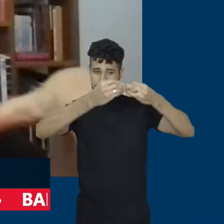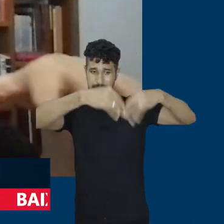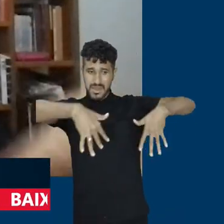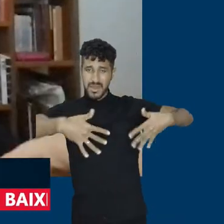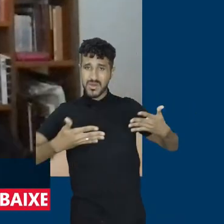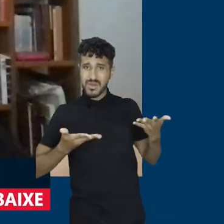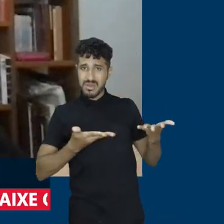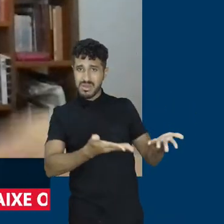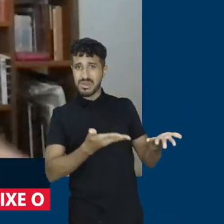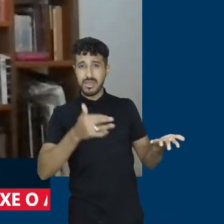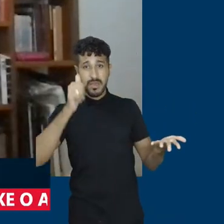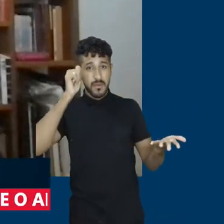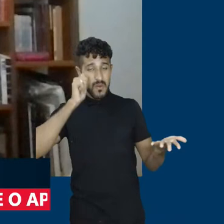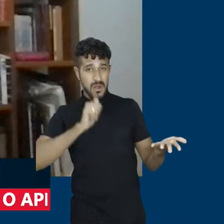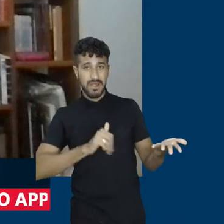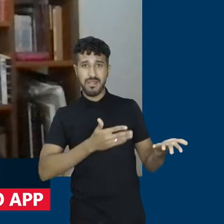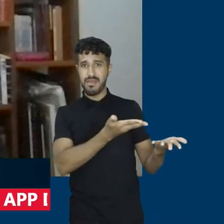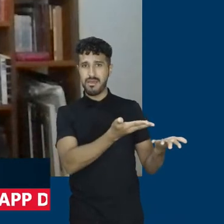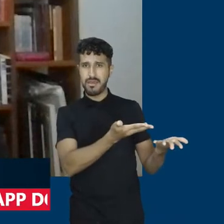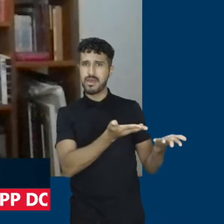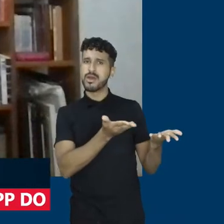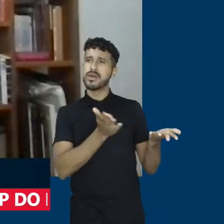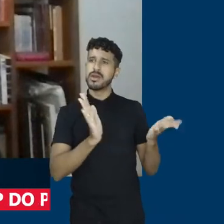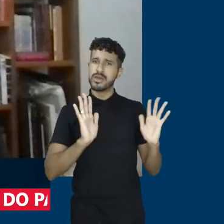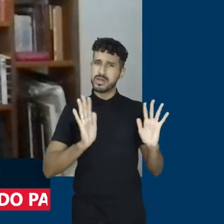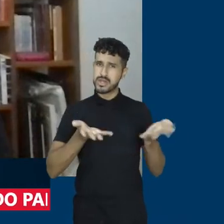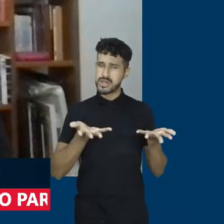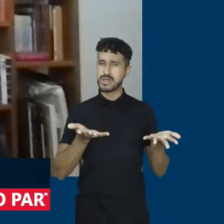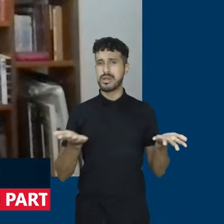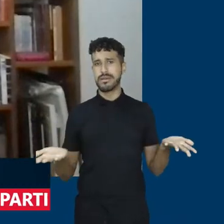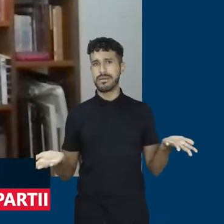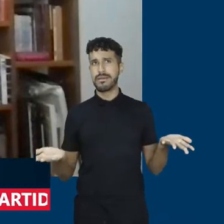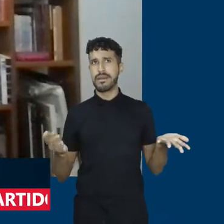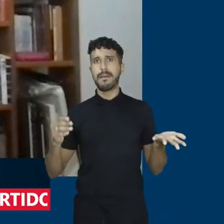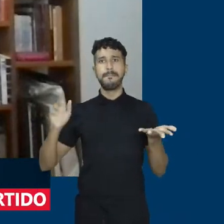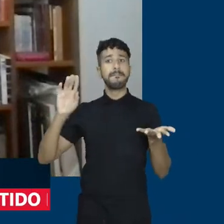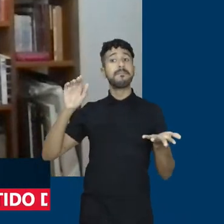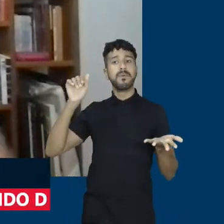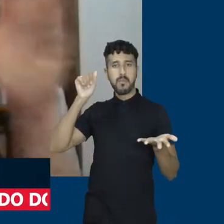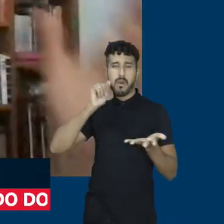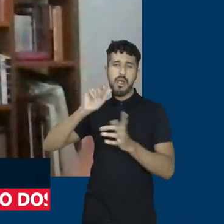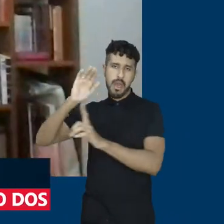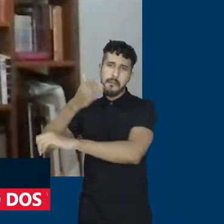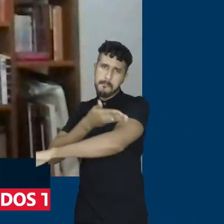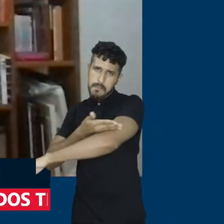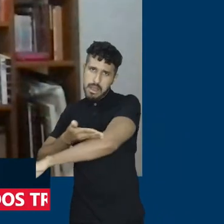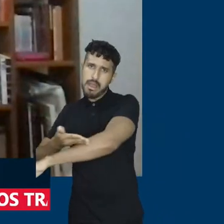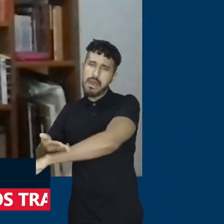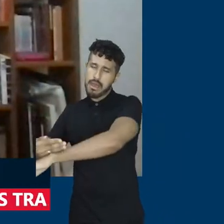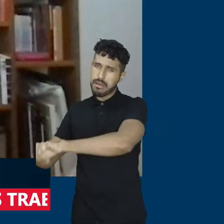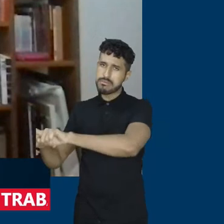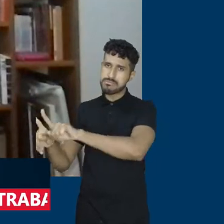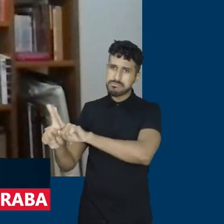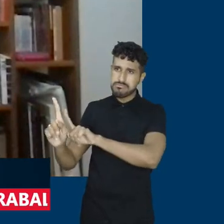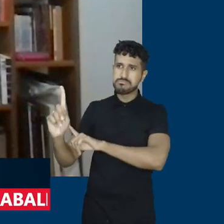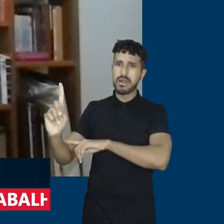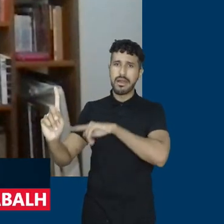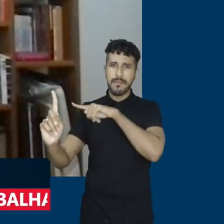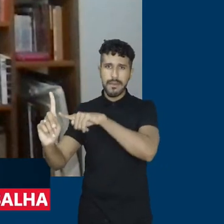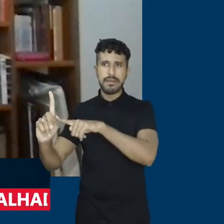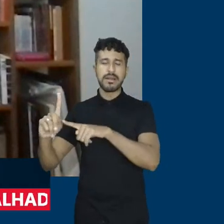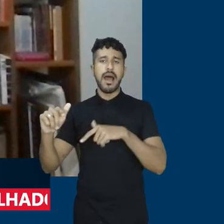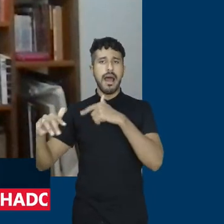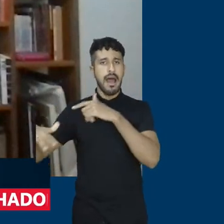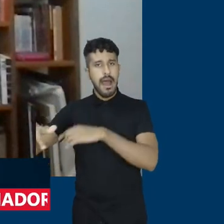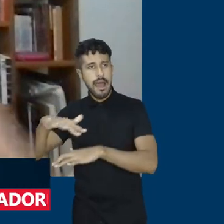essa condição de mulher, que já atuaria se fosse uma mulher branca, né, por toda a agenda do mercado de trabalho, que